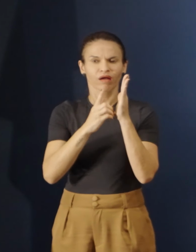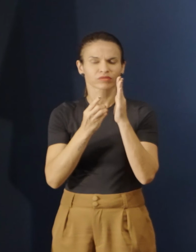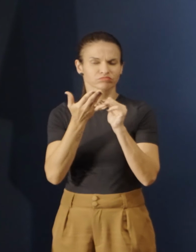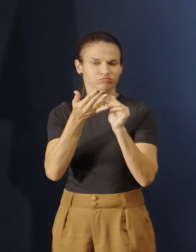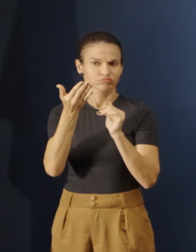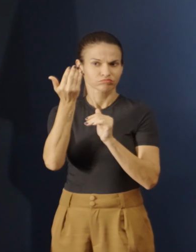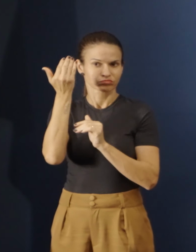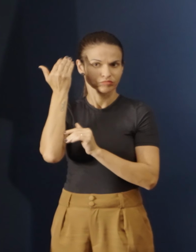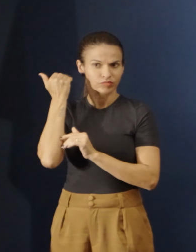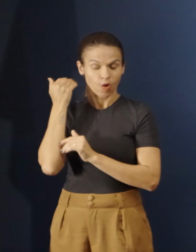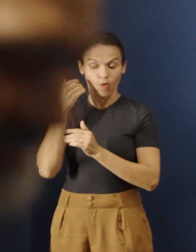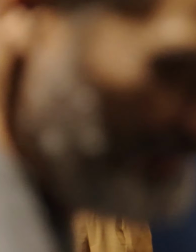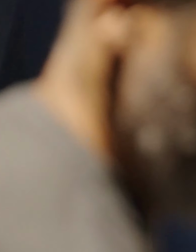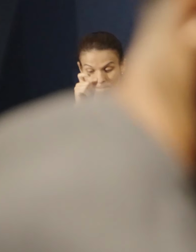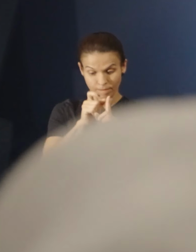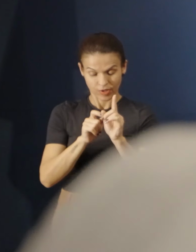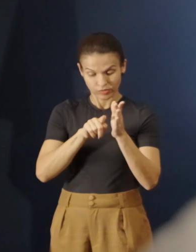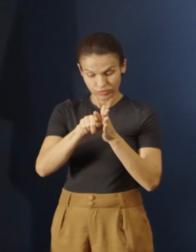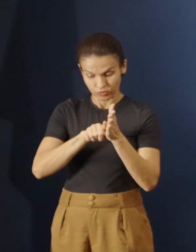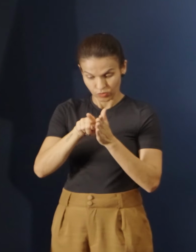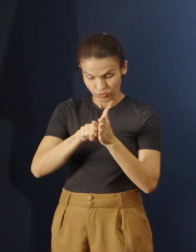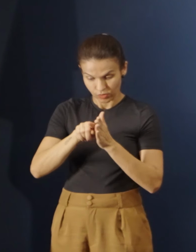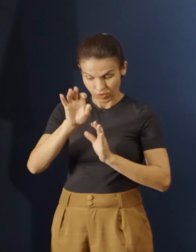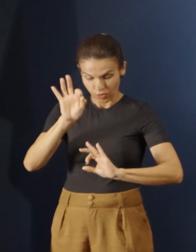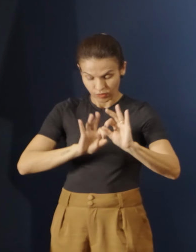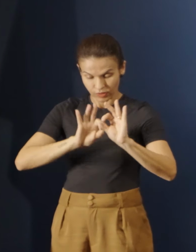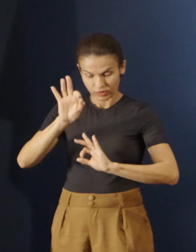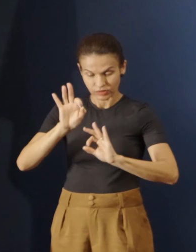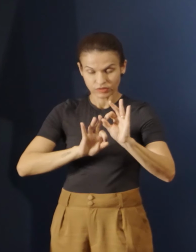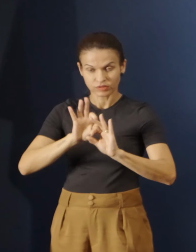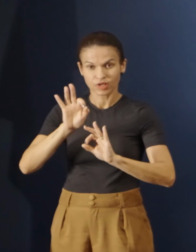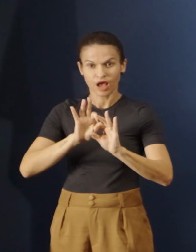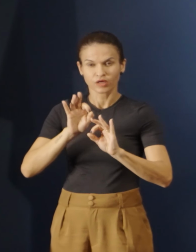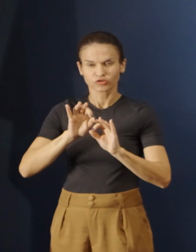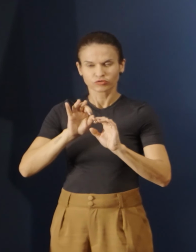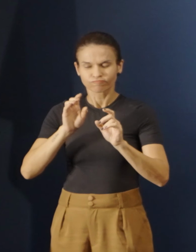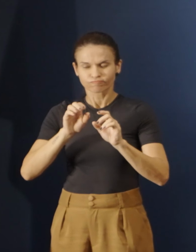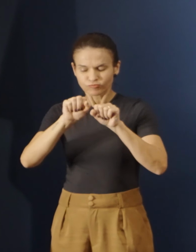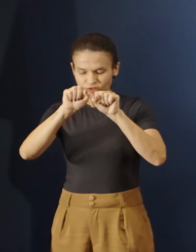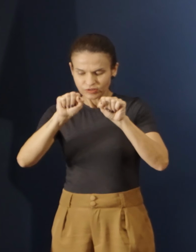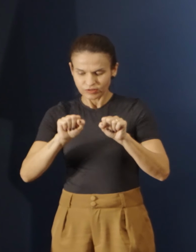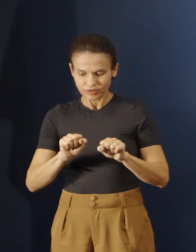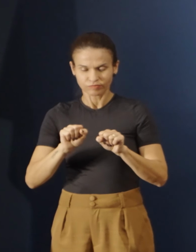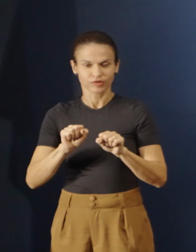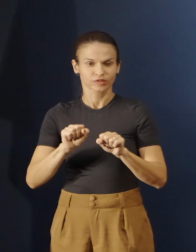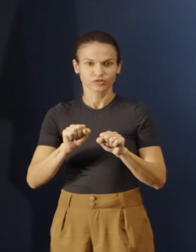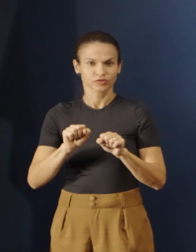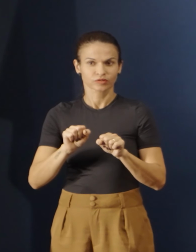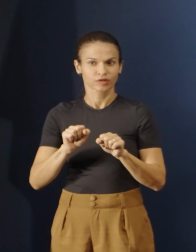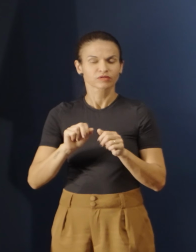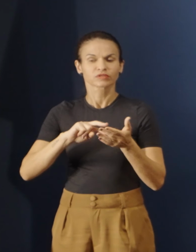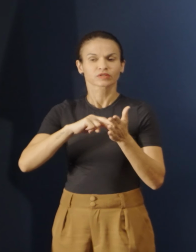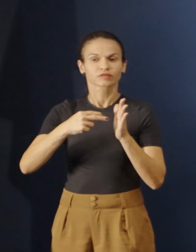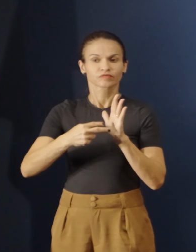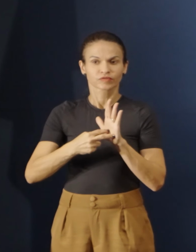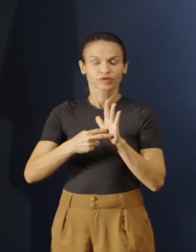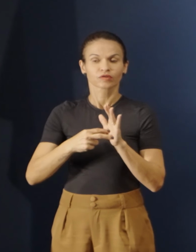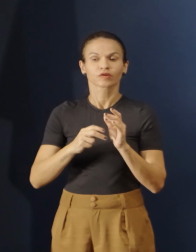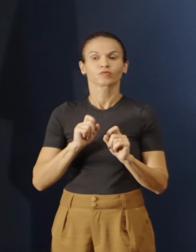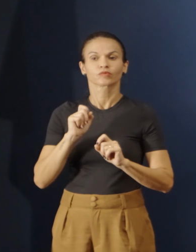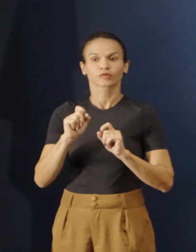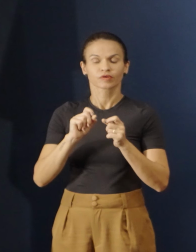atrás, o pesquisador organizar e organizar de forma sistemática ou sistematizada, o que, que é isso? Fazendo